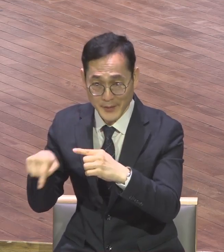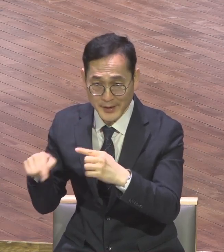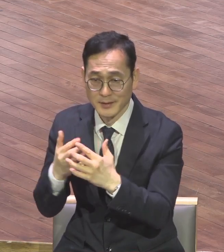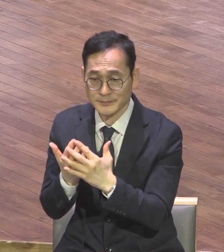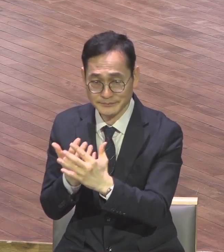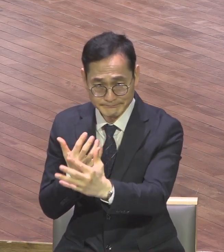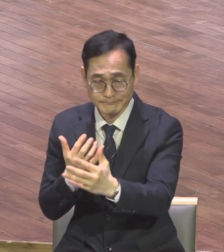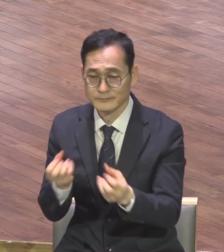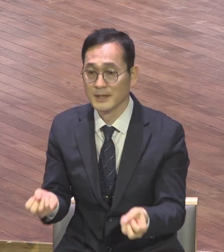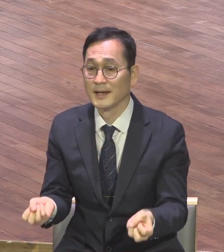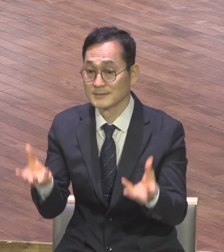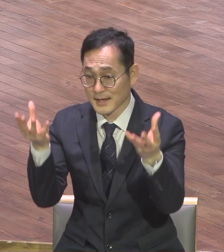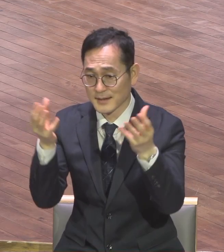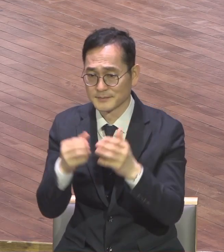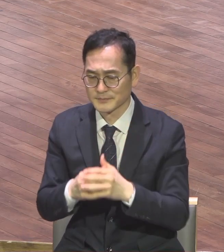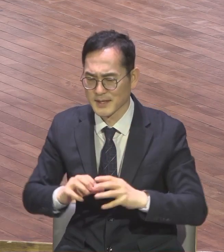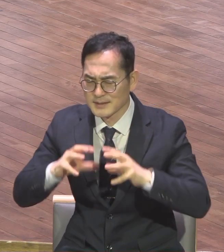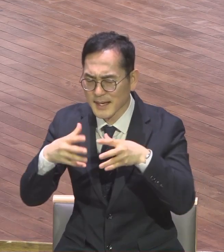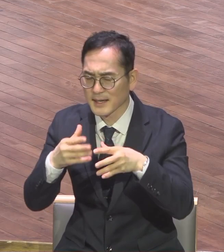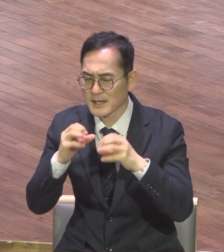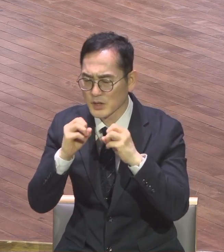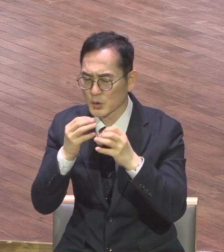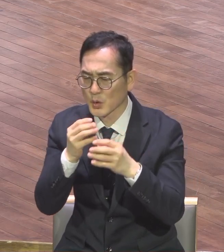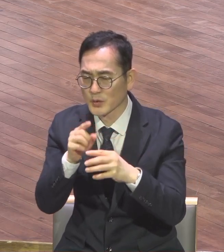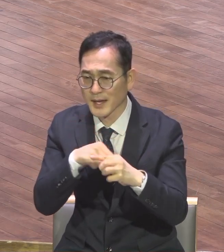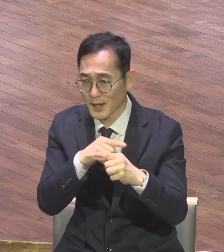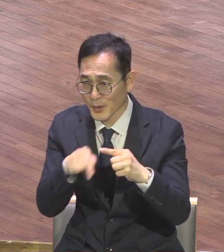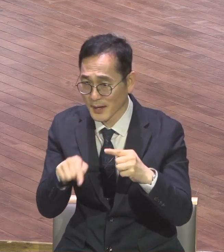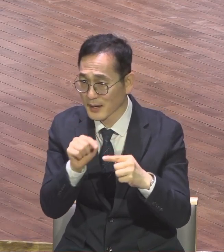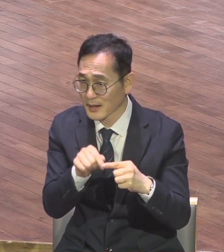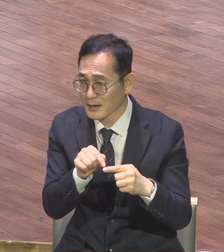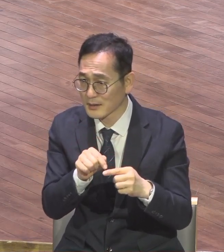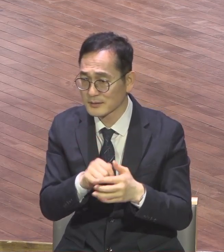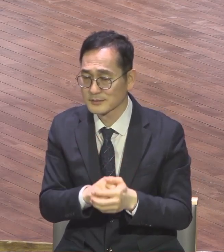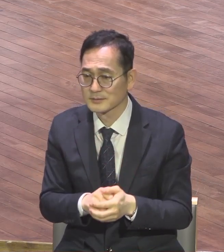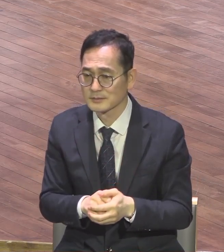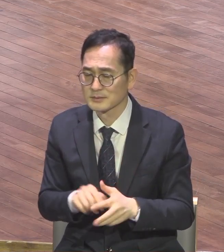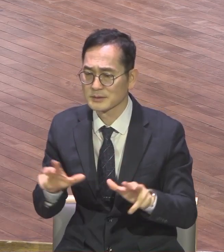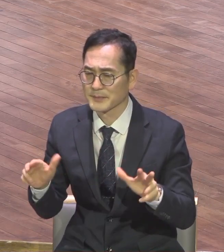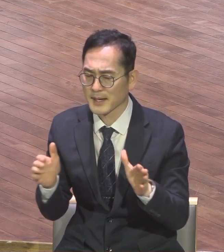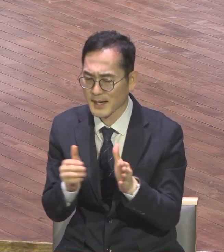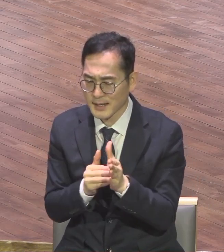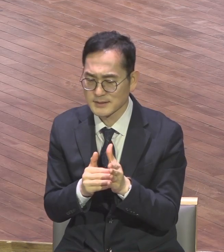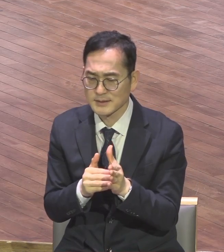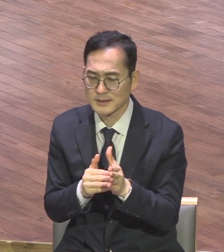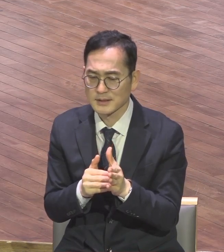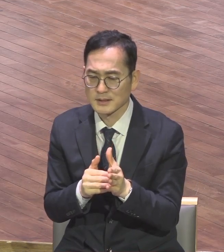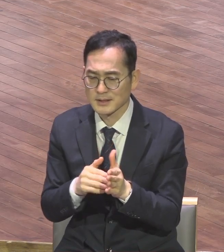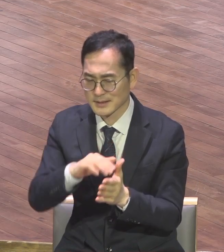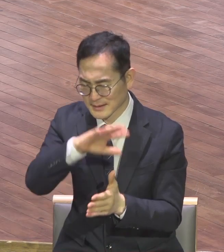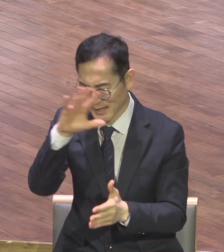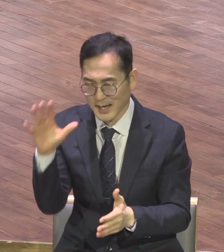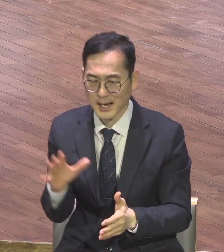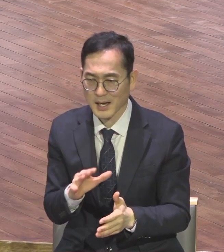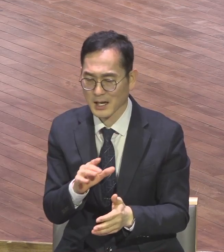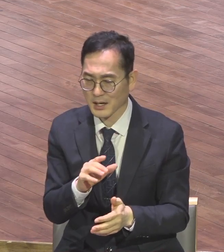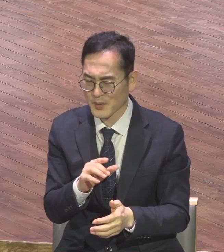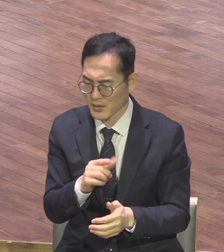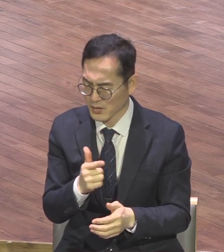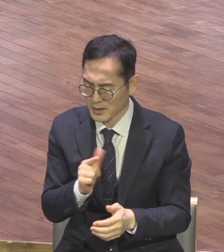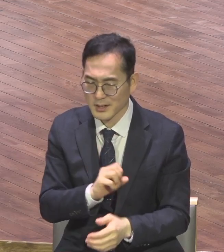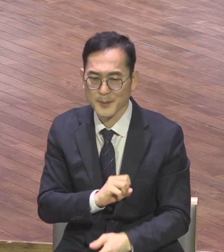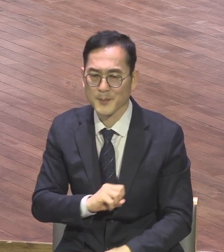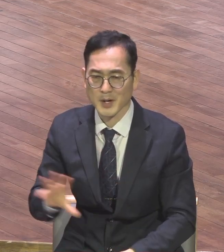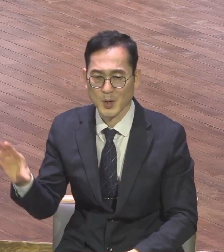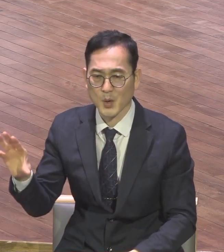됐습니다. 세계 선교대회를 통해서 지금까지 가지고 있던 모든 것을 싹 다 버리고